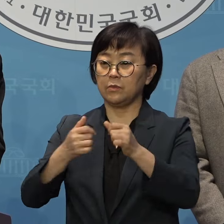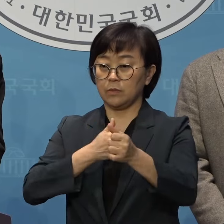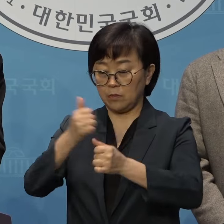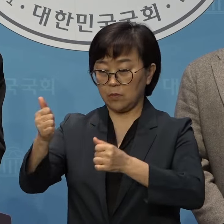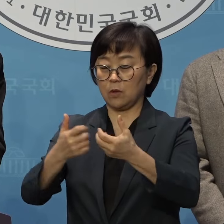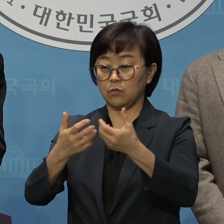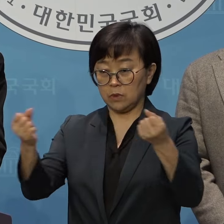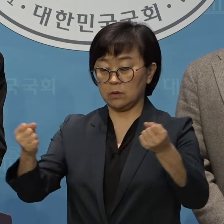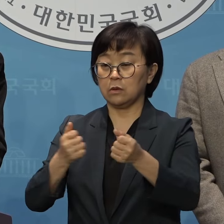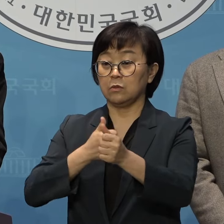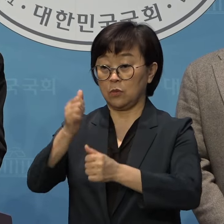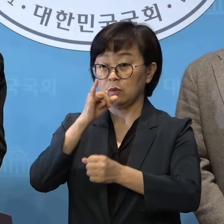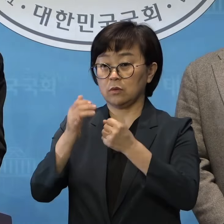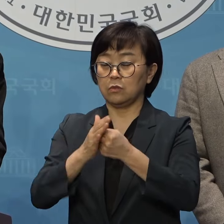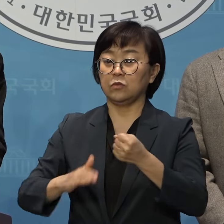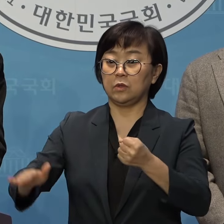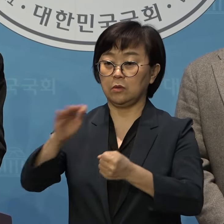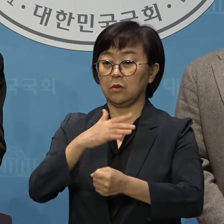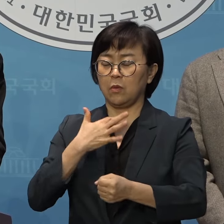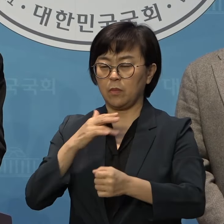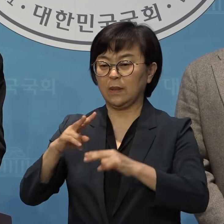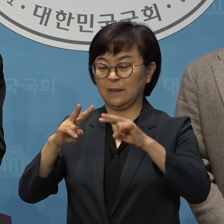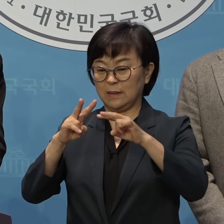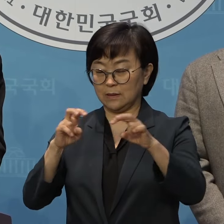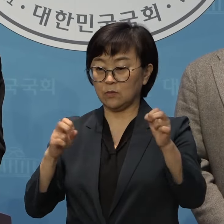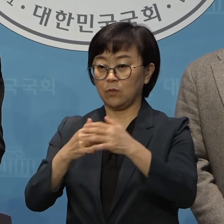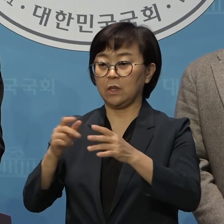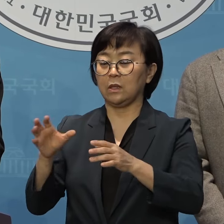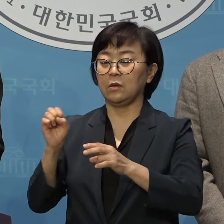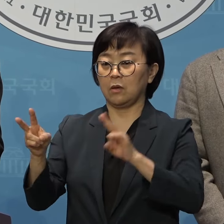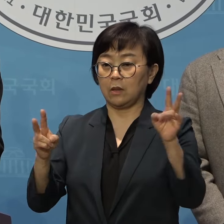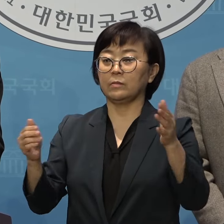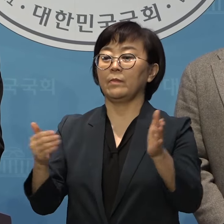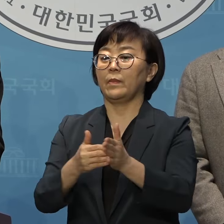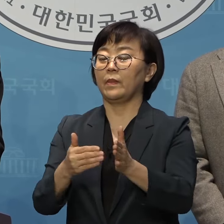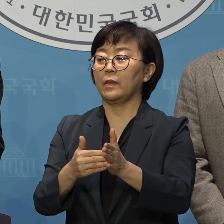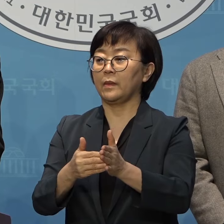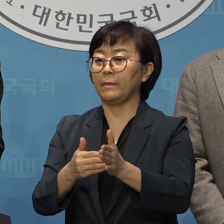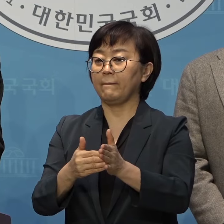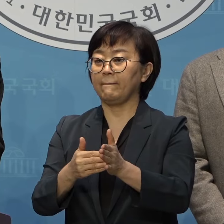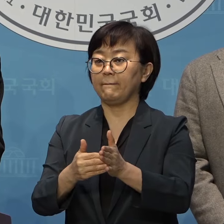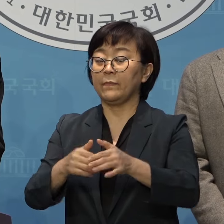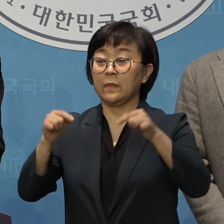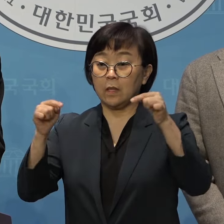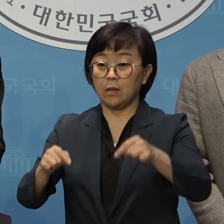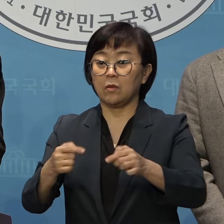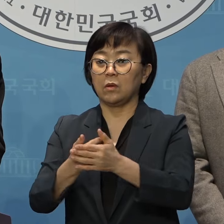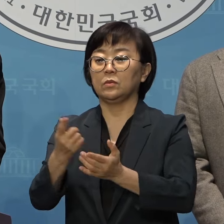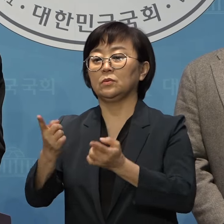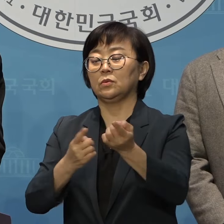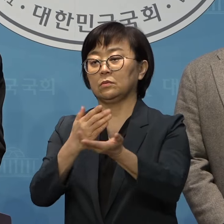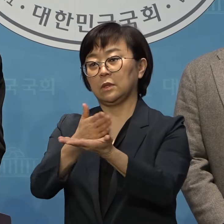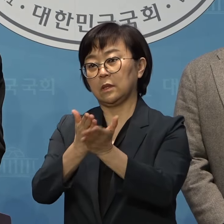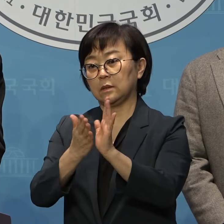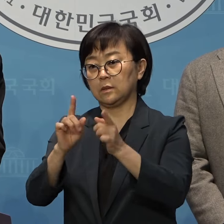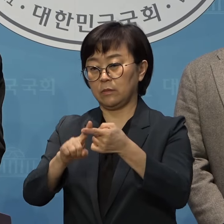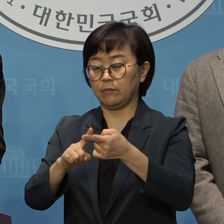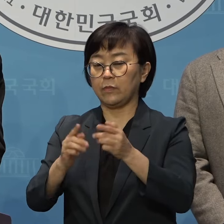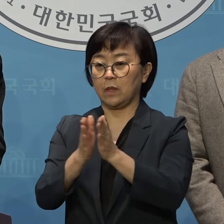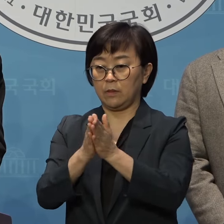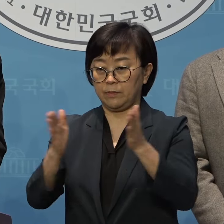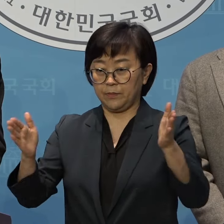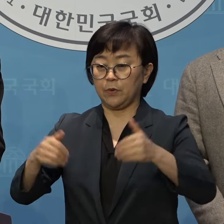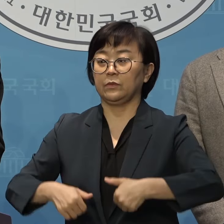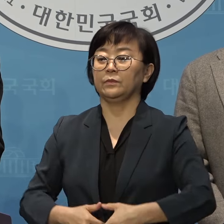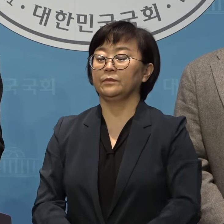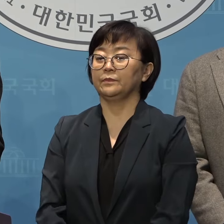있습니다. 우리도 혐오와 증오의 양당제를 끝내고 타협과 조정의 다당제를